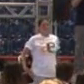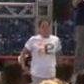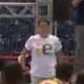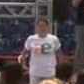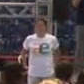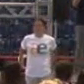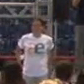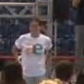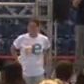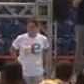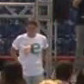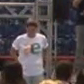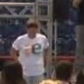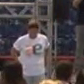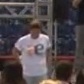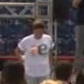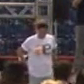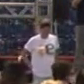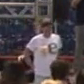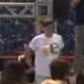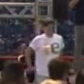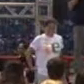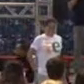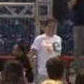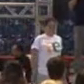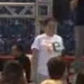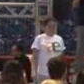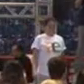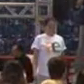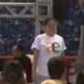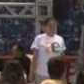andré natale uma salva de palmas natália